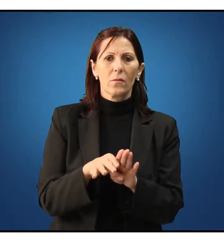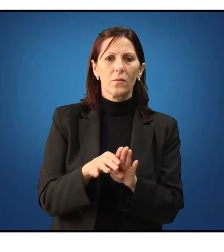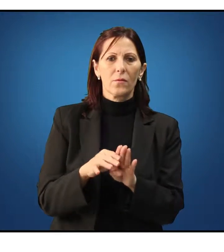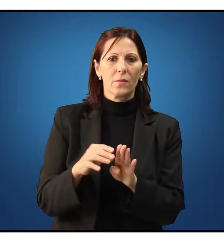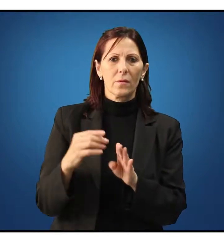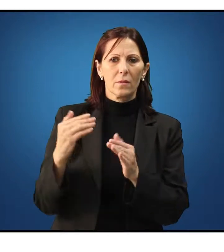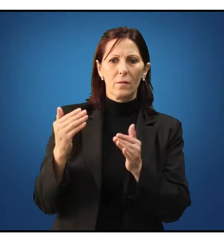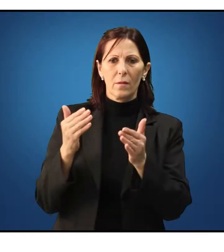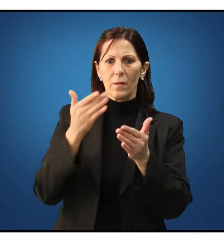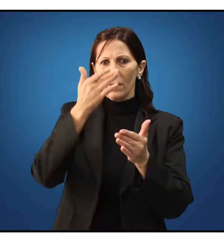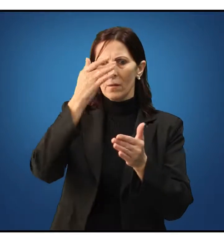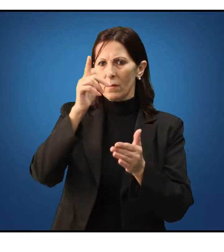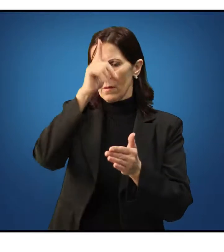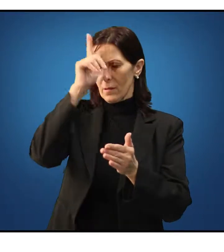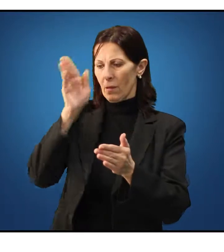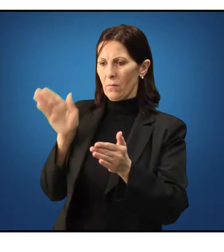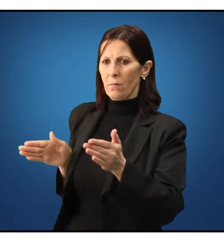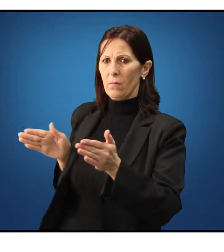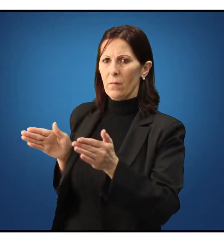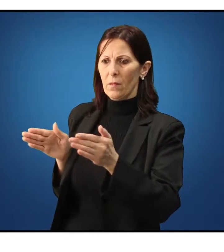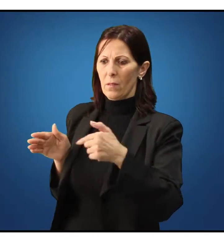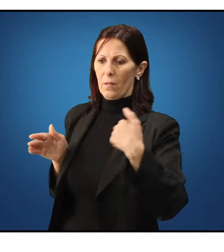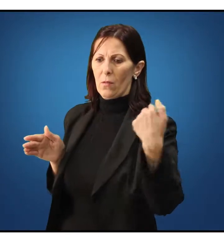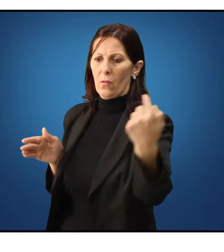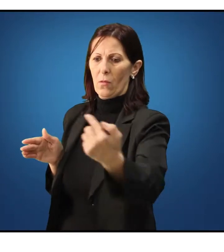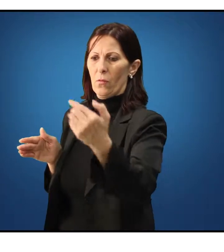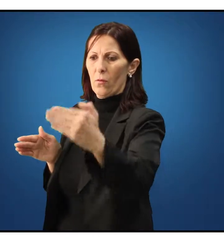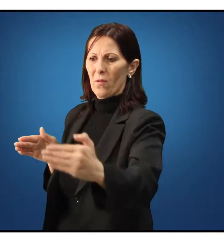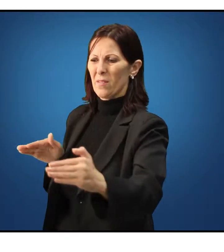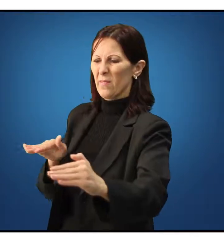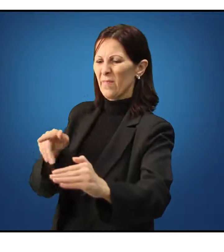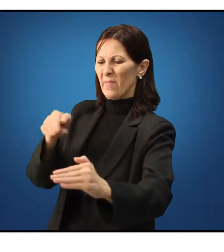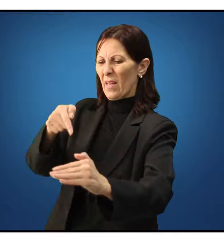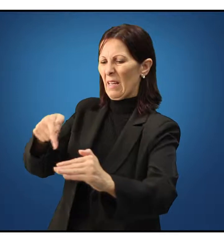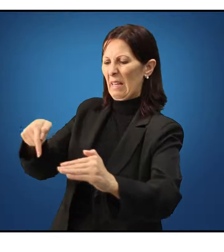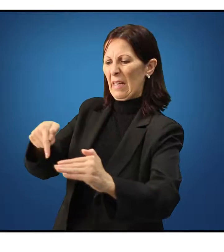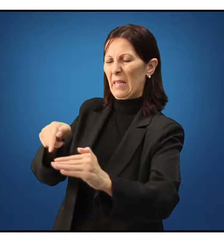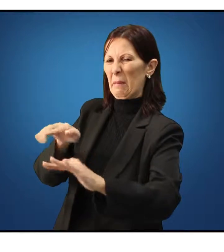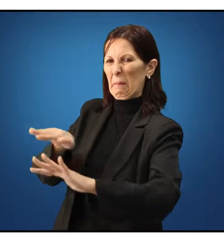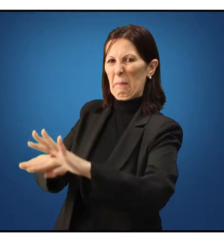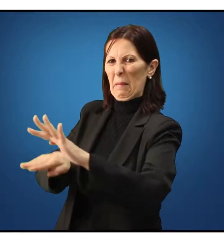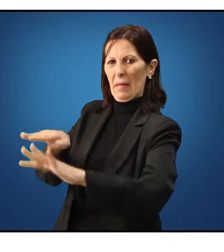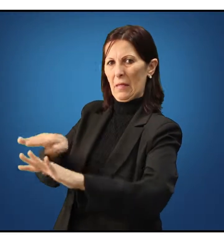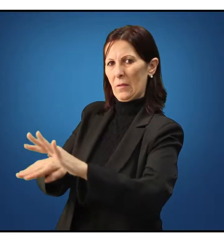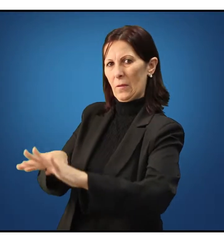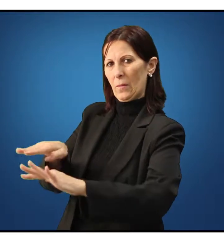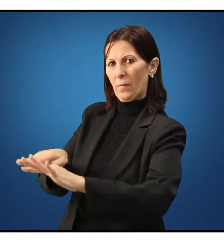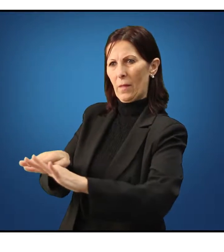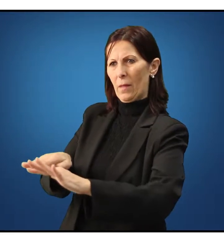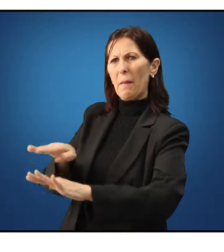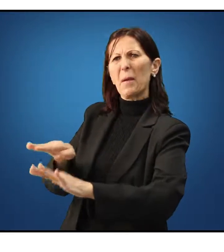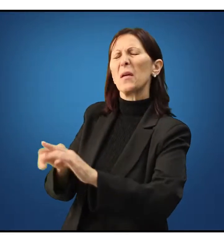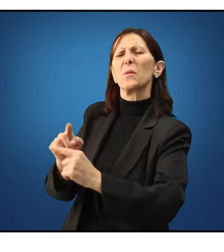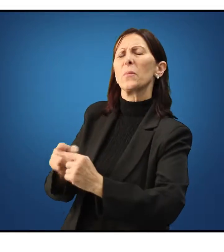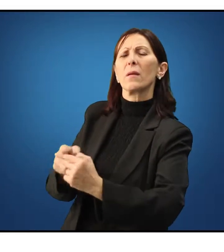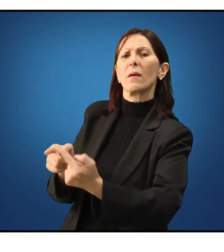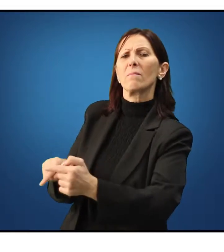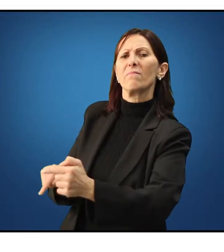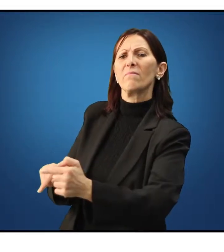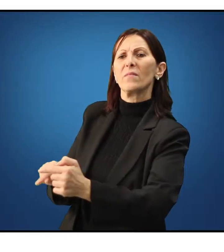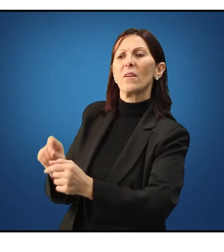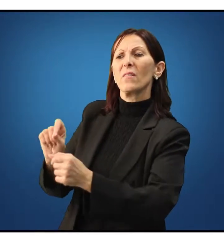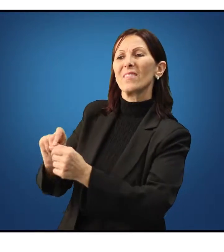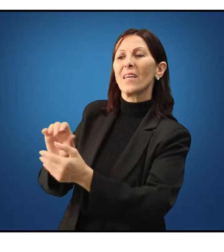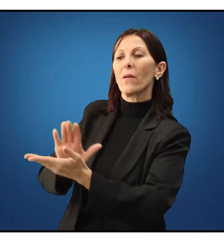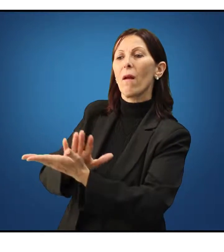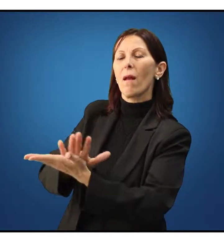entre os gregos e nós são medianos, ficaram na média. Ficaram na média porque não fizeram